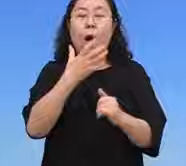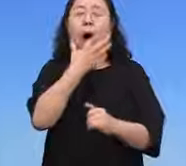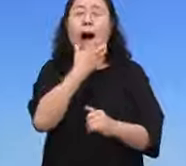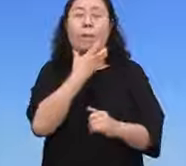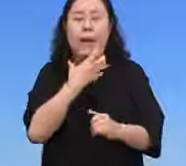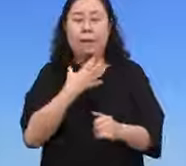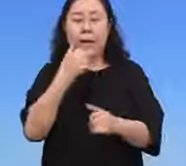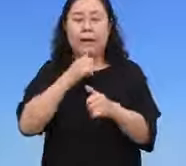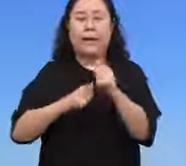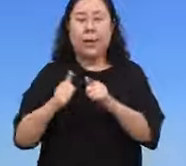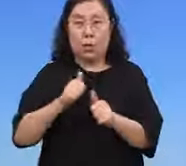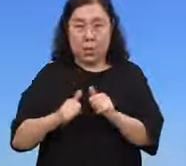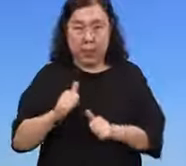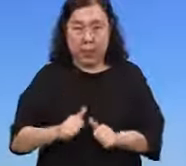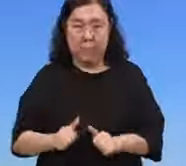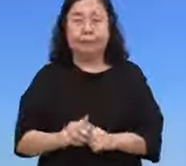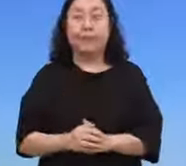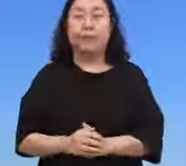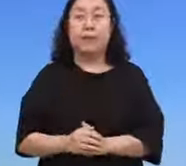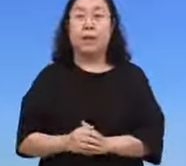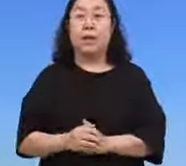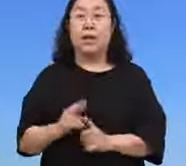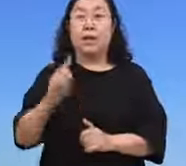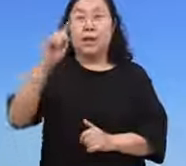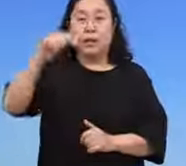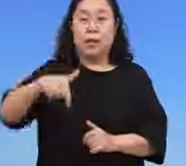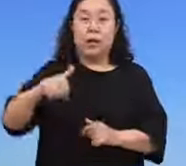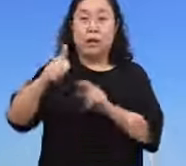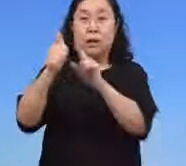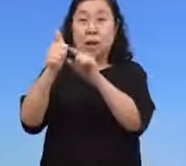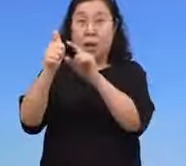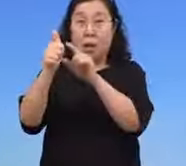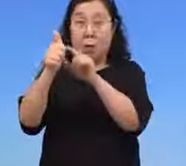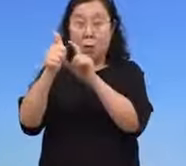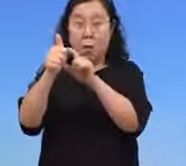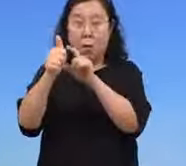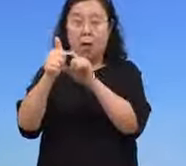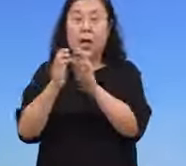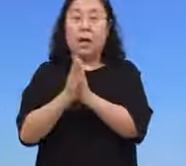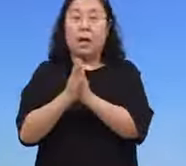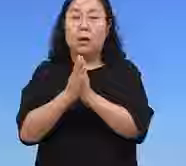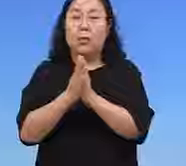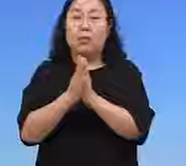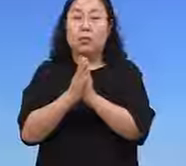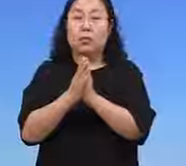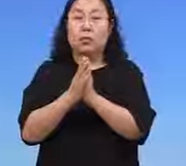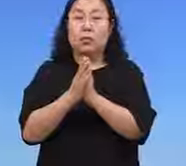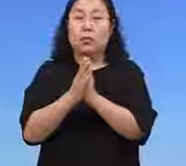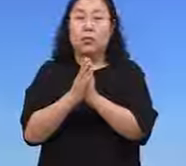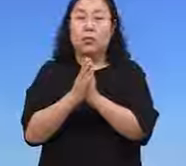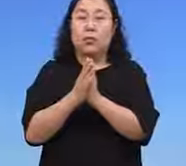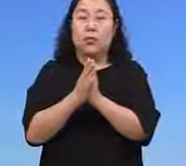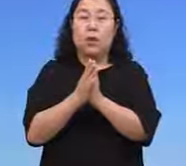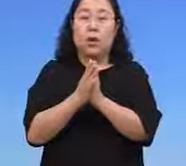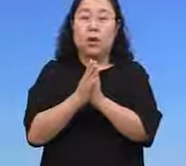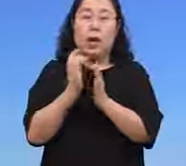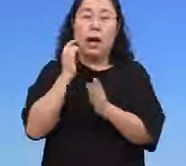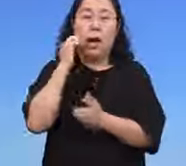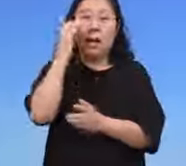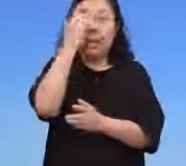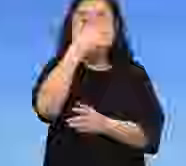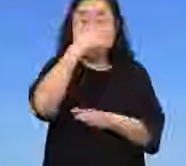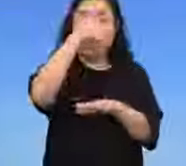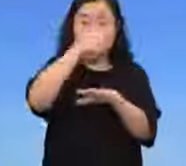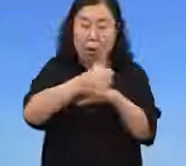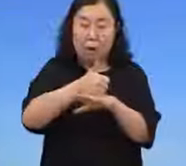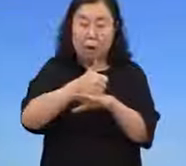아브라함의 자손이미로다. 이렇게 삭개오 이야기가 참 훈훈한 해피엔딩으로, 그렇게 아름다운 결말로 이제